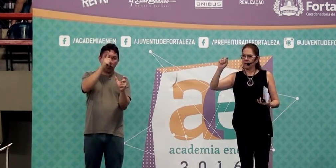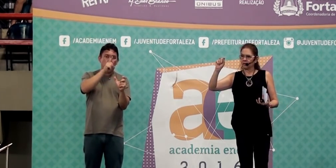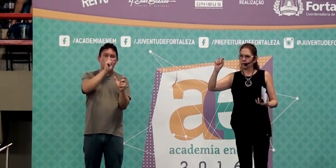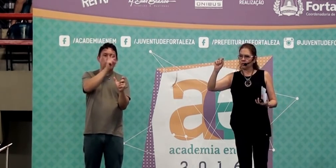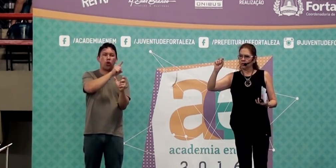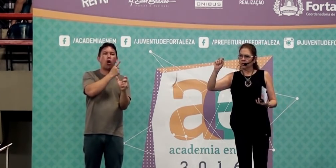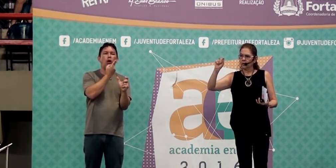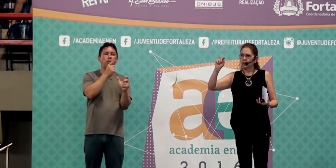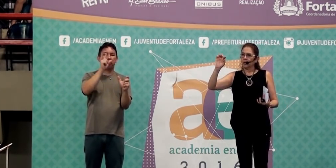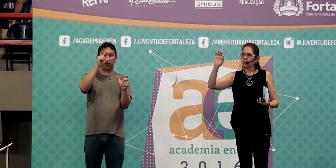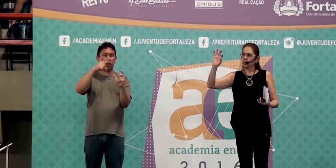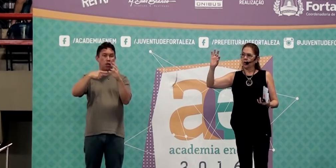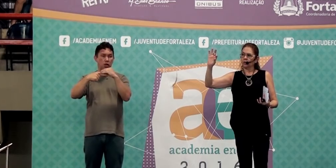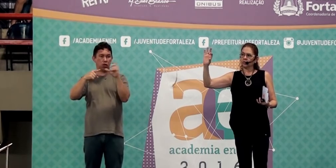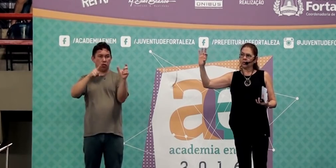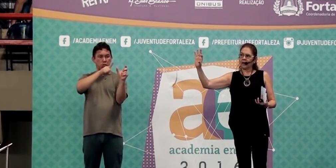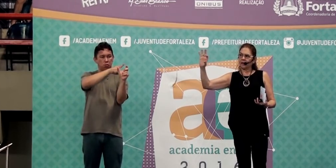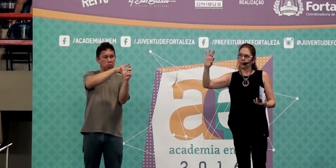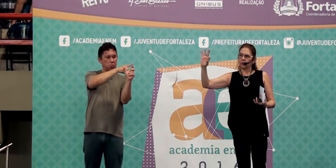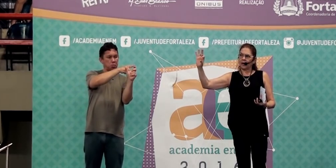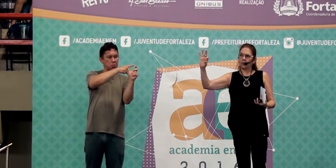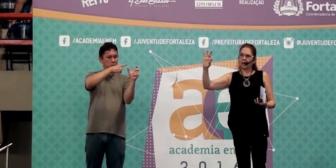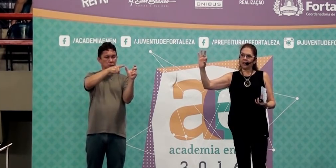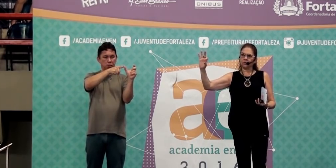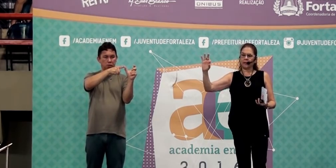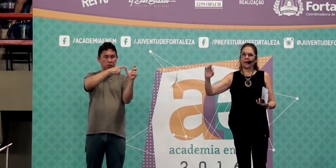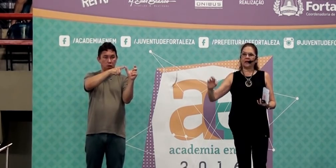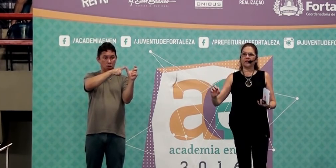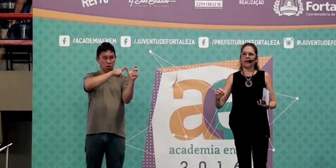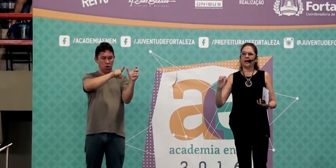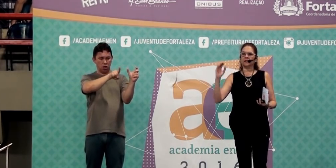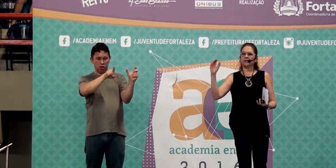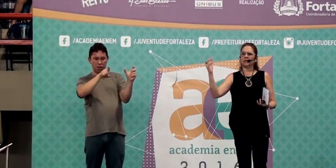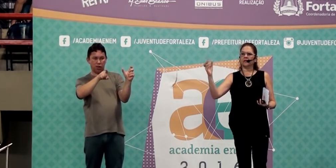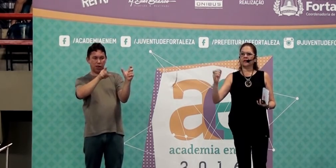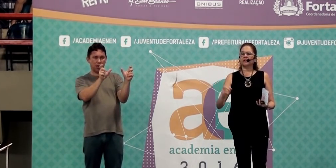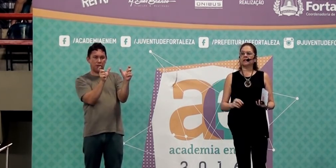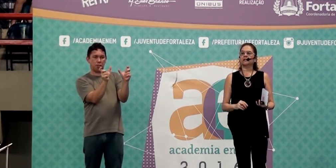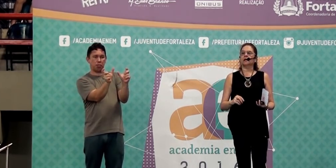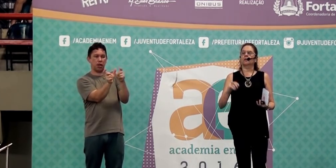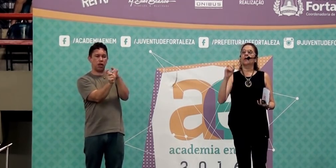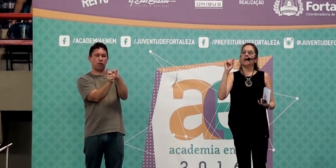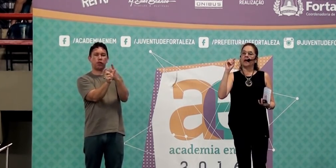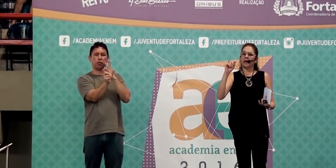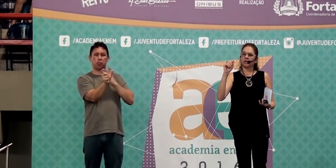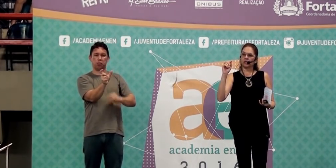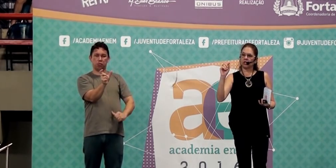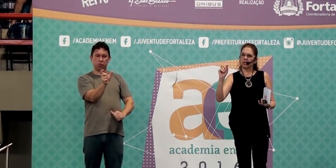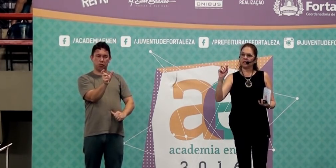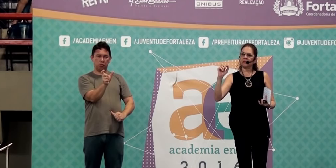um traço e do outro lado, ao lado da palavra errada, escreva exceção.